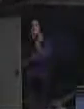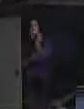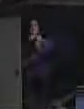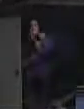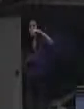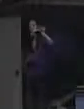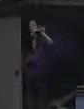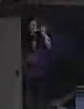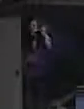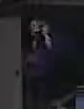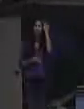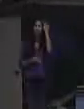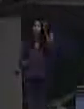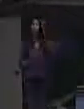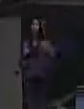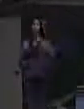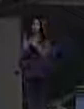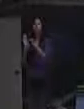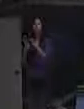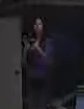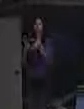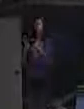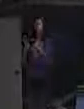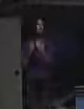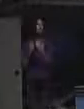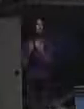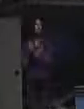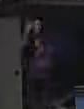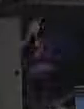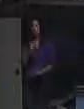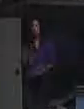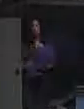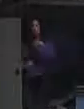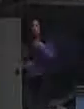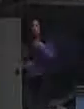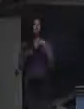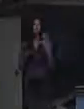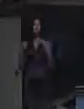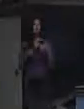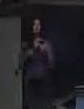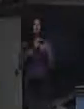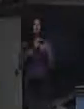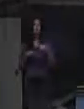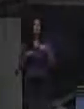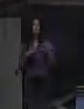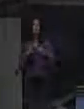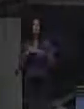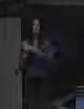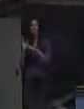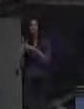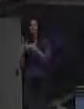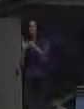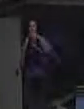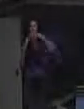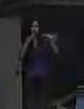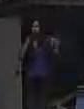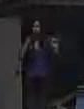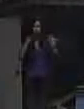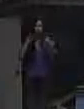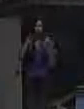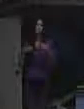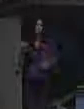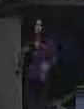Ela vai pegar em todo o sul da Bahia. Vai depender muito da Câmara e do seu equipamento, que é o seu transmissor que vai ser comprado.